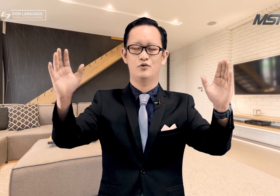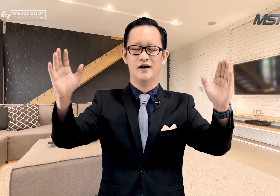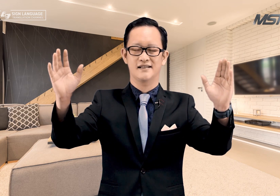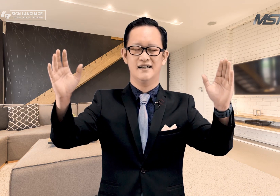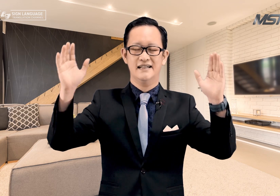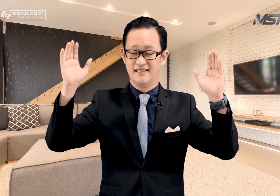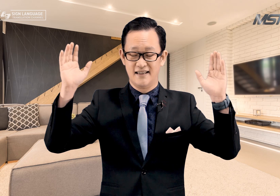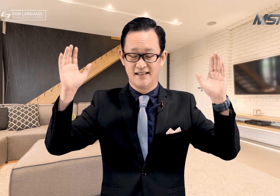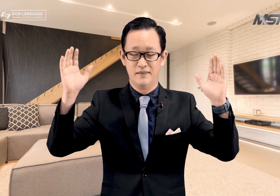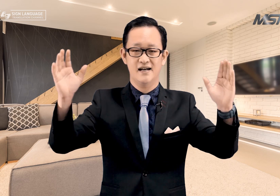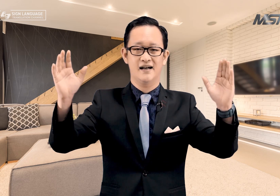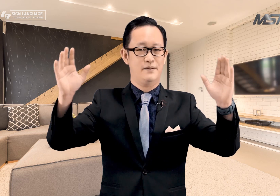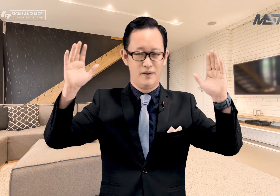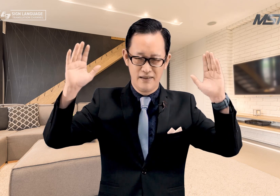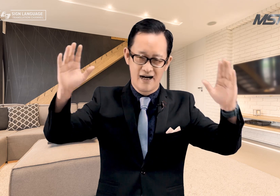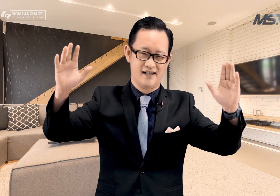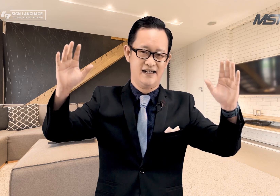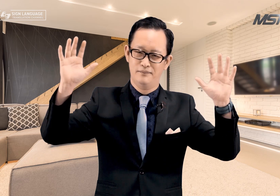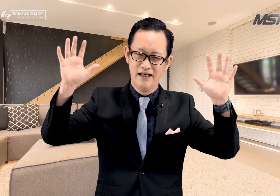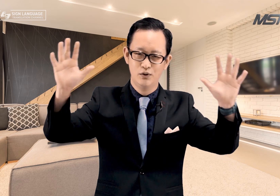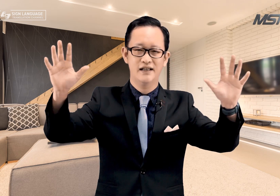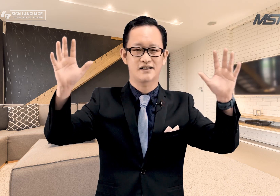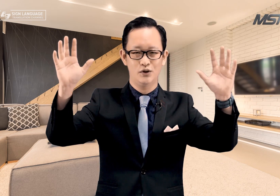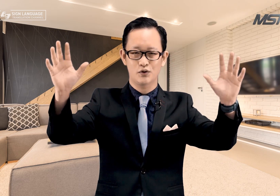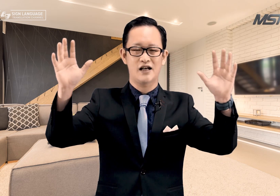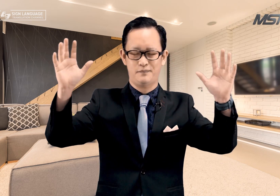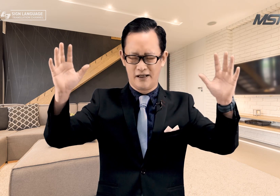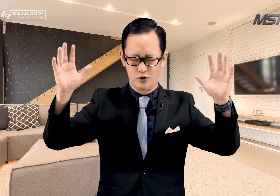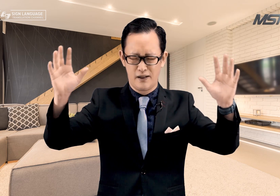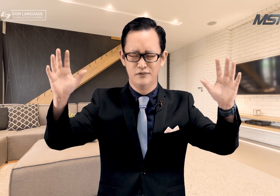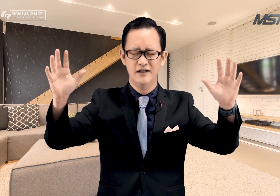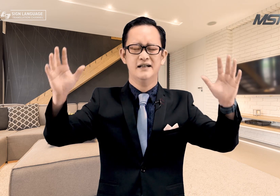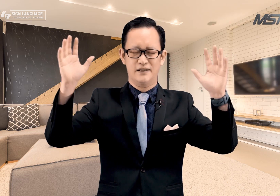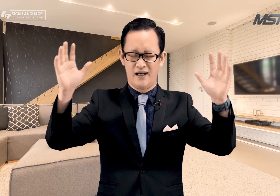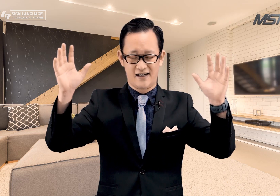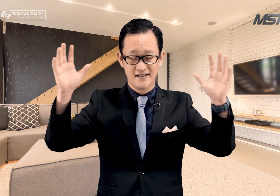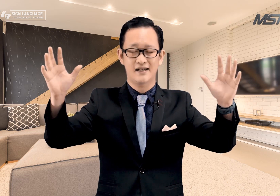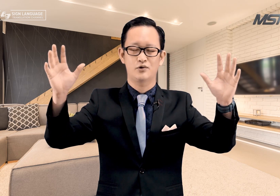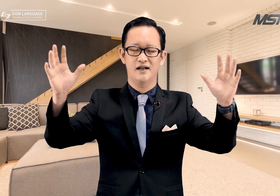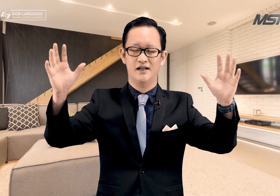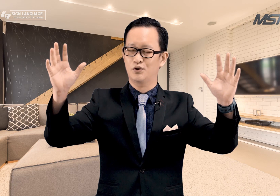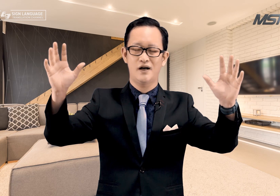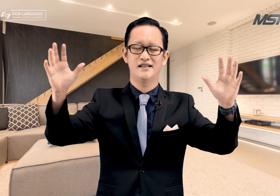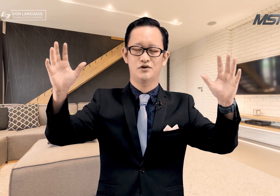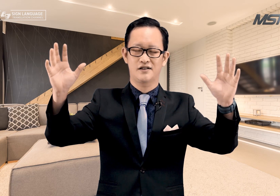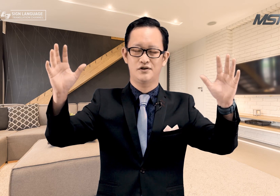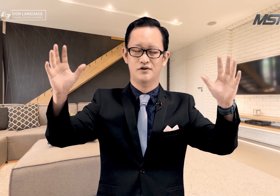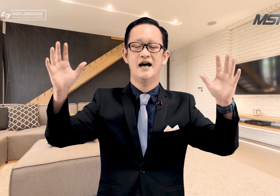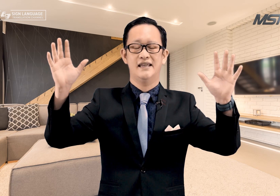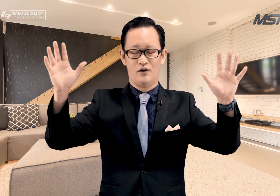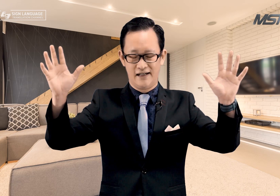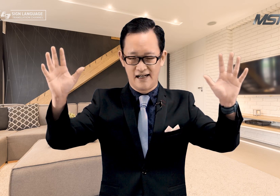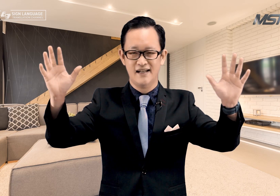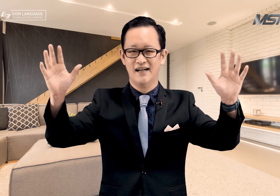Bapa yang Maha Kuasa. Dia senantiasa menjaga, memelihara, dan melindungi seluruh aspek kehidupan-Mu. Terimalah kasih karunia dari Tuhan Yesus